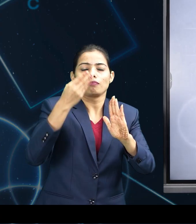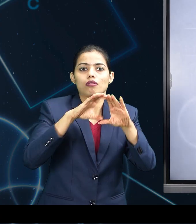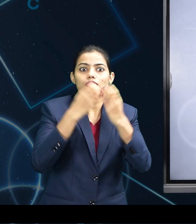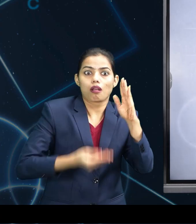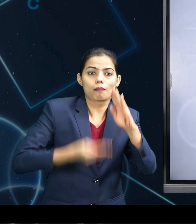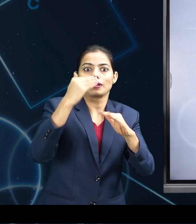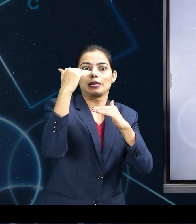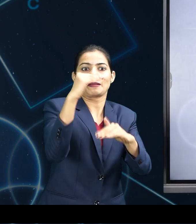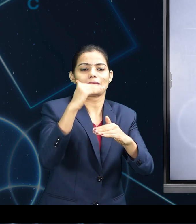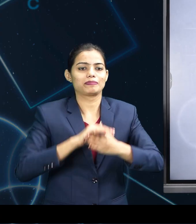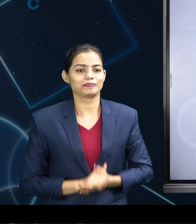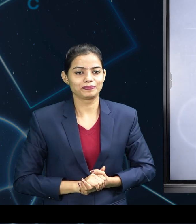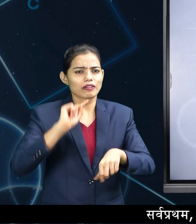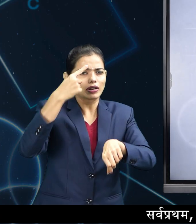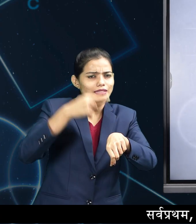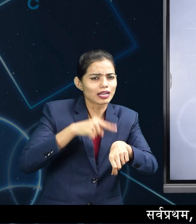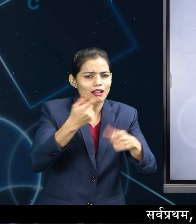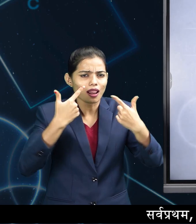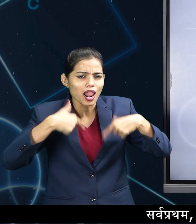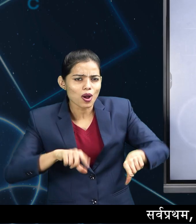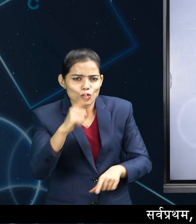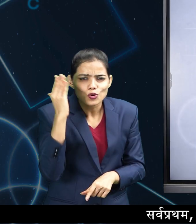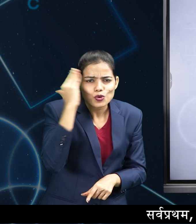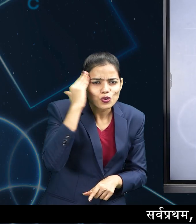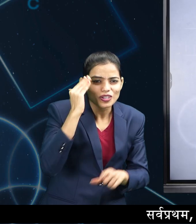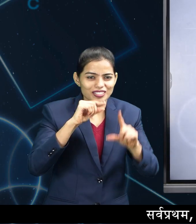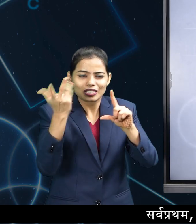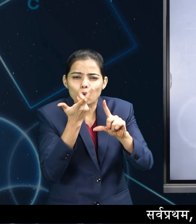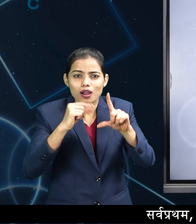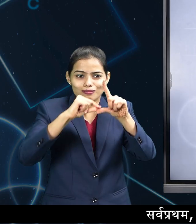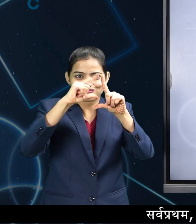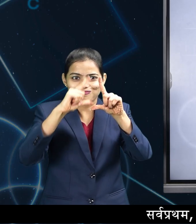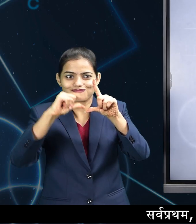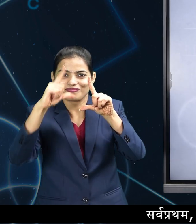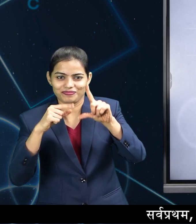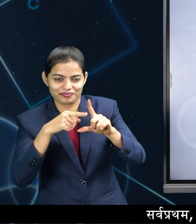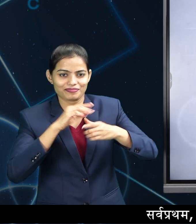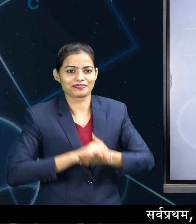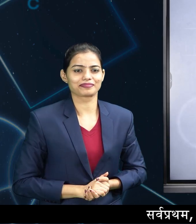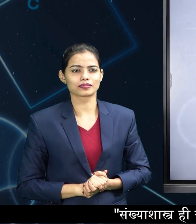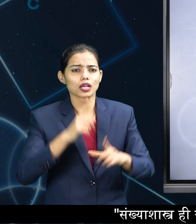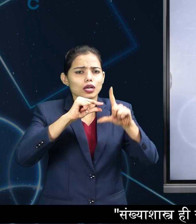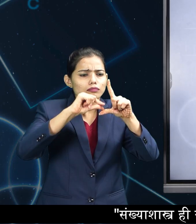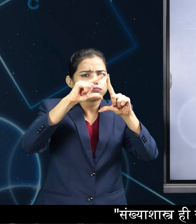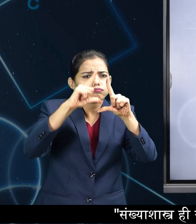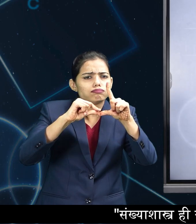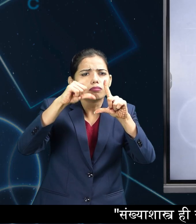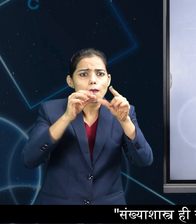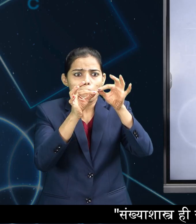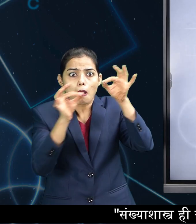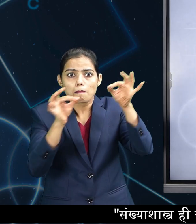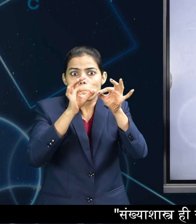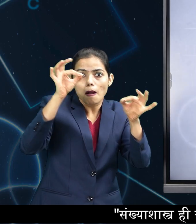वरची वर्गमर्यादा. सर्वप्रथम संख्याशास्त्र म्हणजे काय ते समजून घेऊया. संख्याशास्त्र